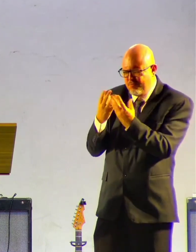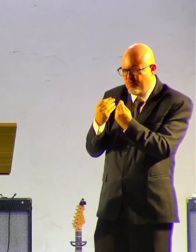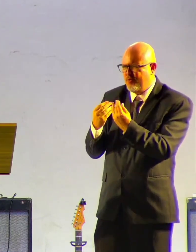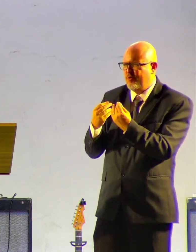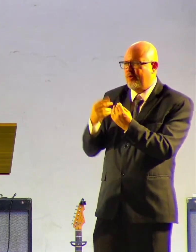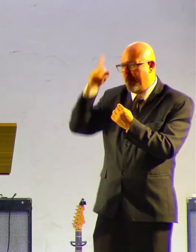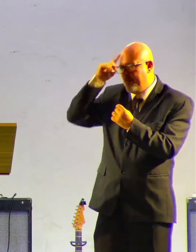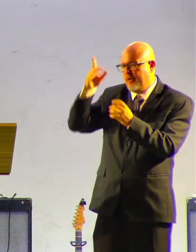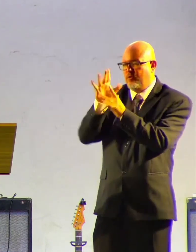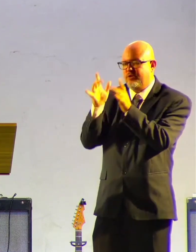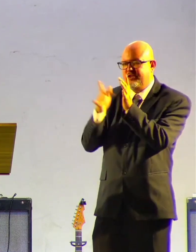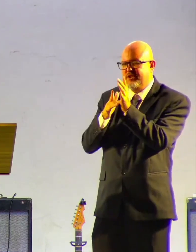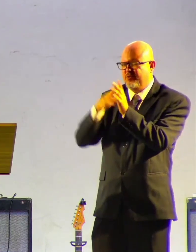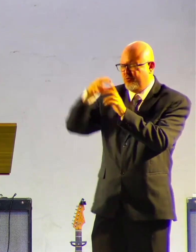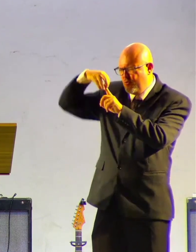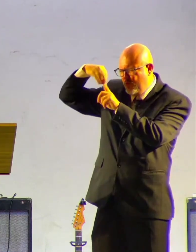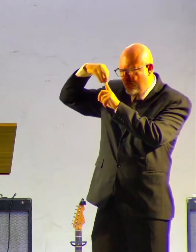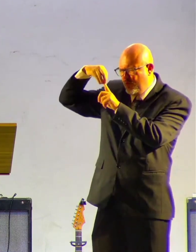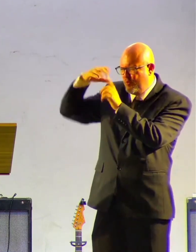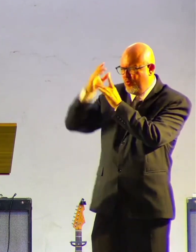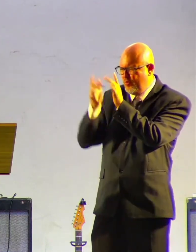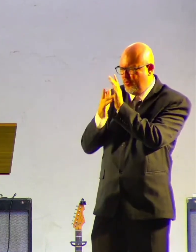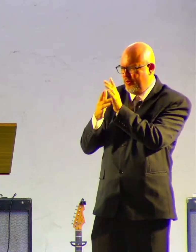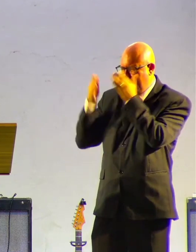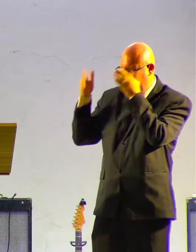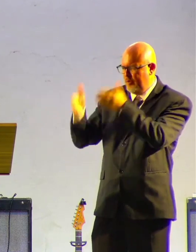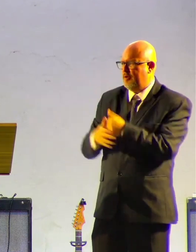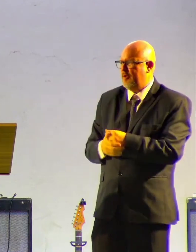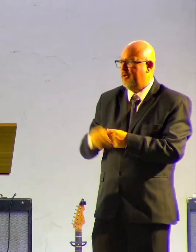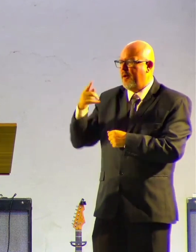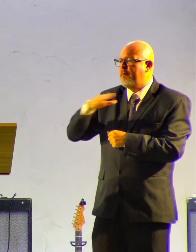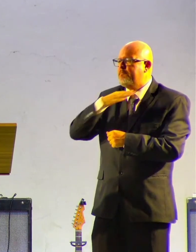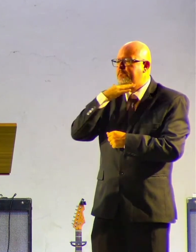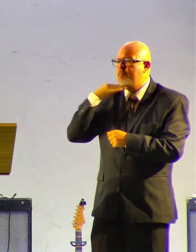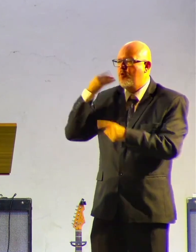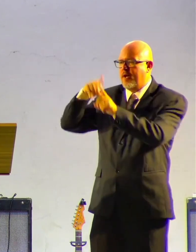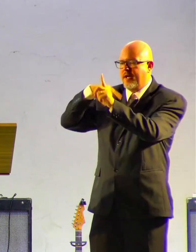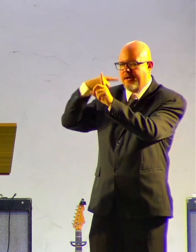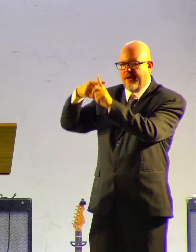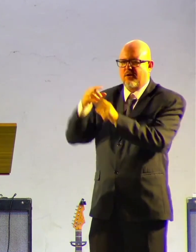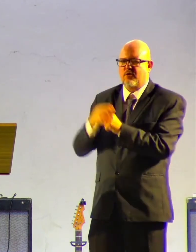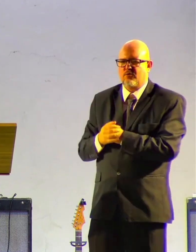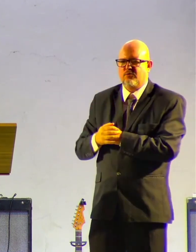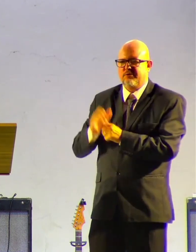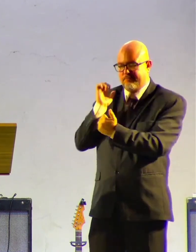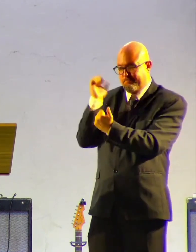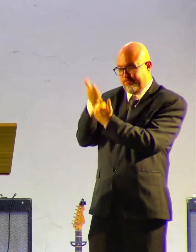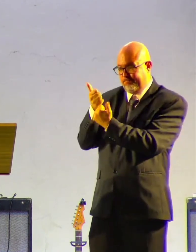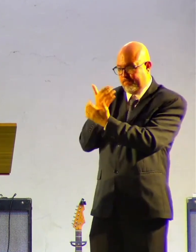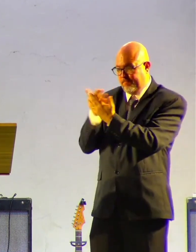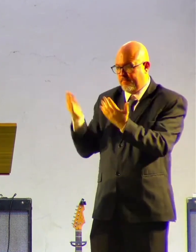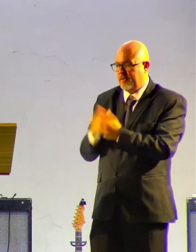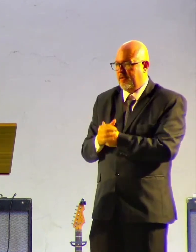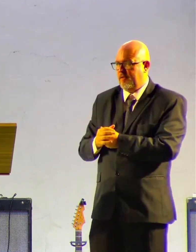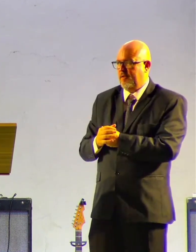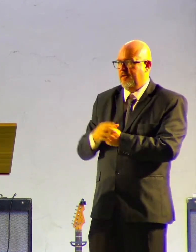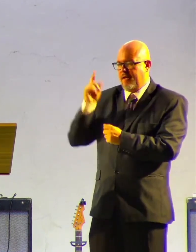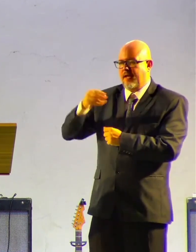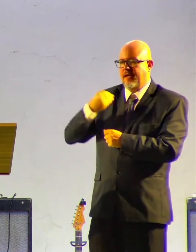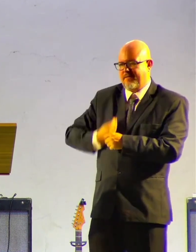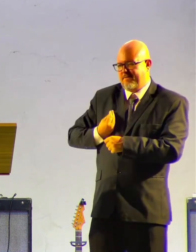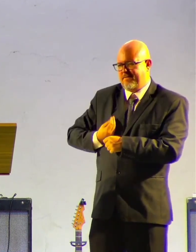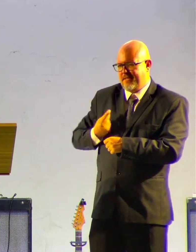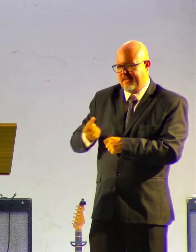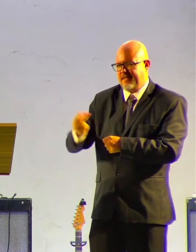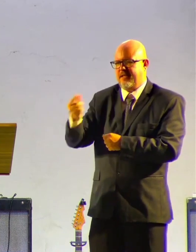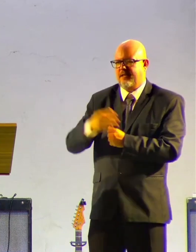que ele mandou o seu filho, o seu único filho ao mundo, para morrer na cruz, em seu lugar, para dar a você a